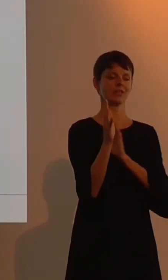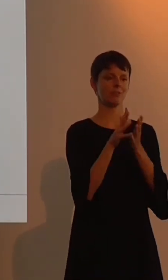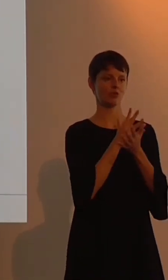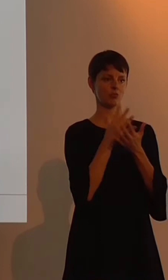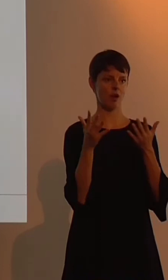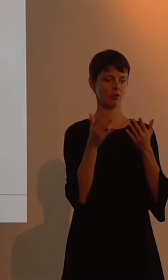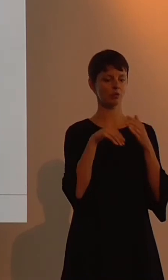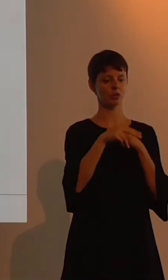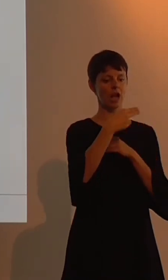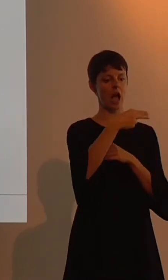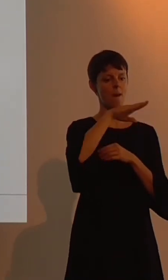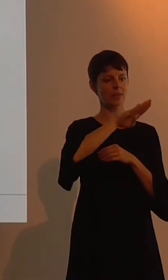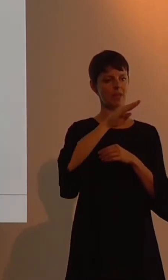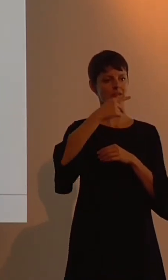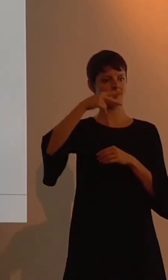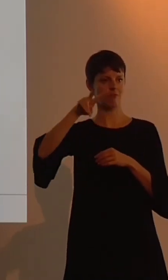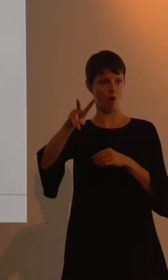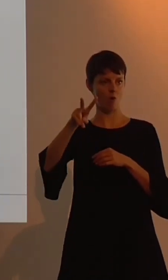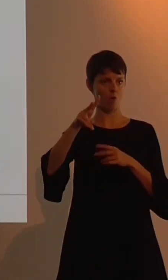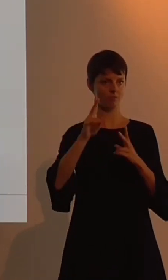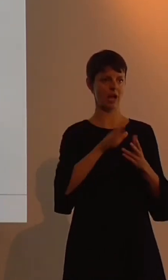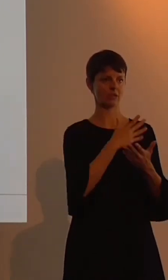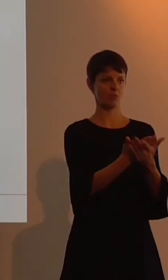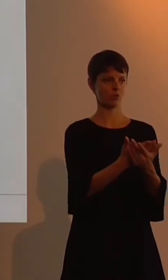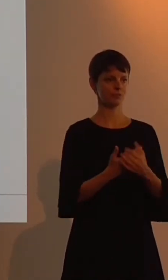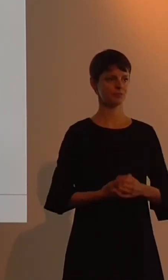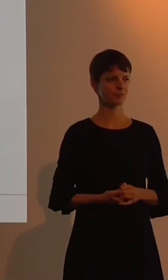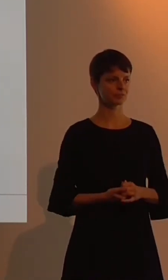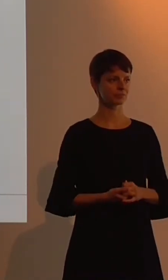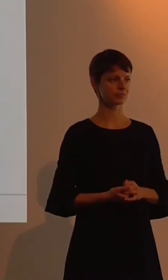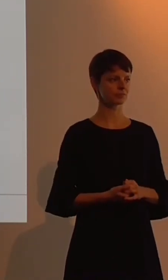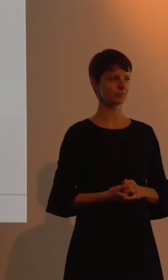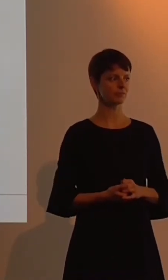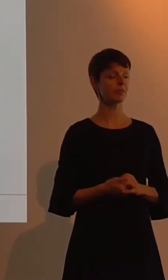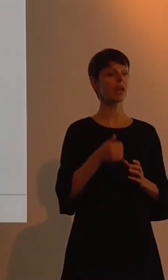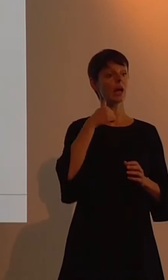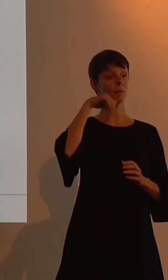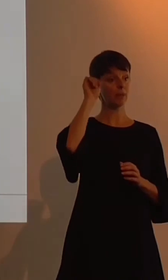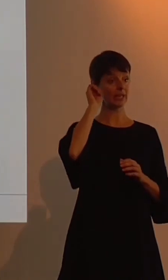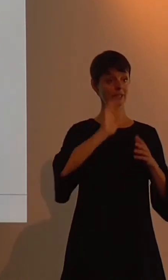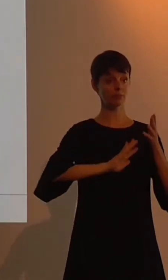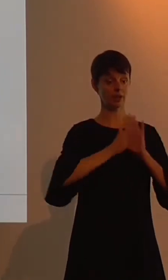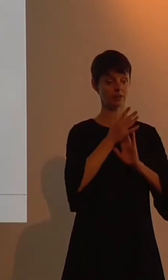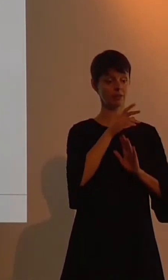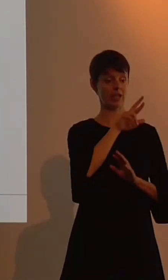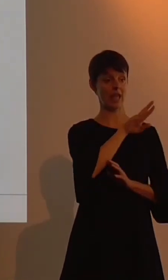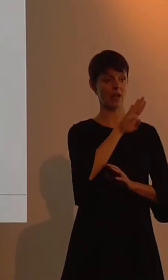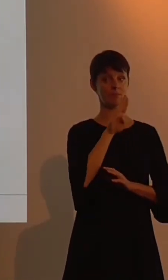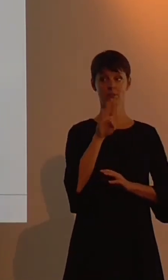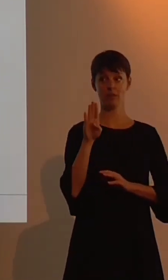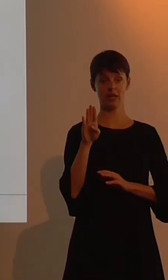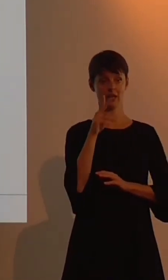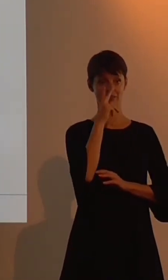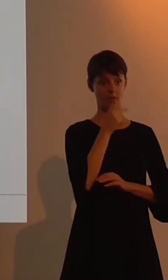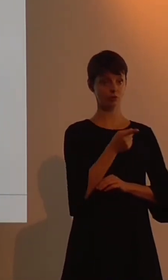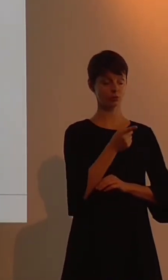Hinweis, dass das tatsächlich ein Angebot ist, das Alltag. Im Vergleich zu 2014 hatten wir 80.000 Zuschauer, haben